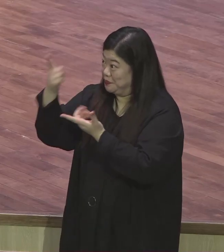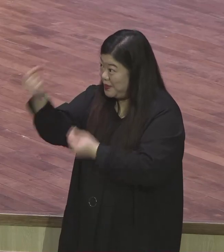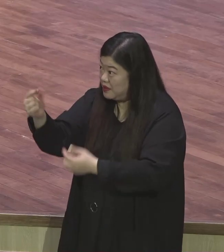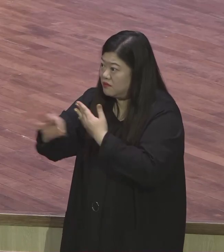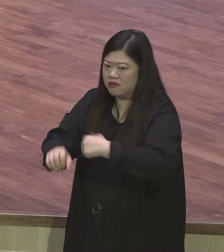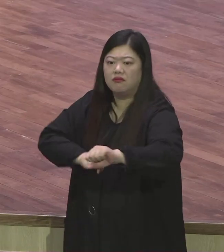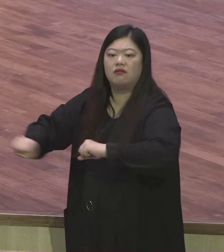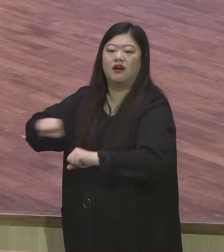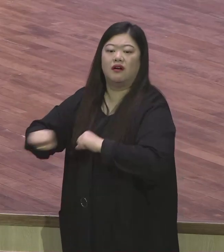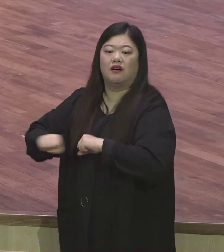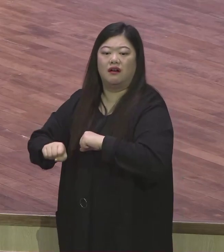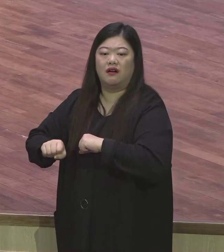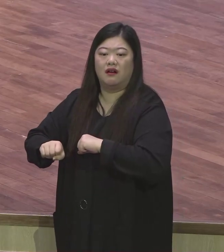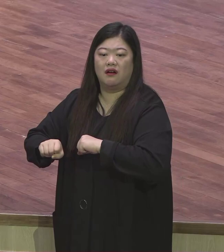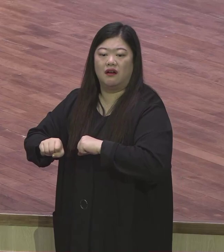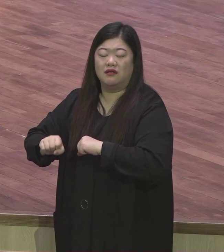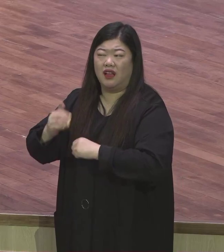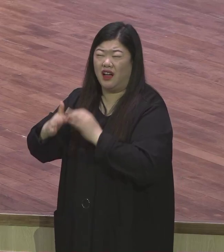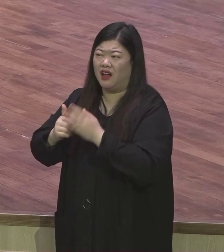이루어지는 삶입니다.